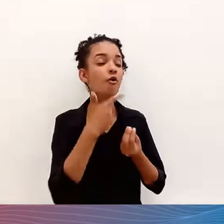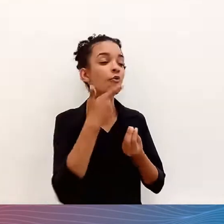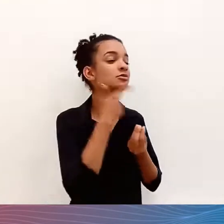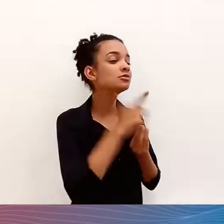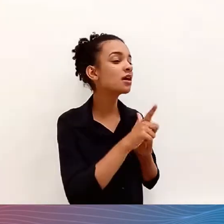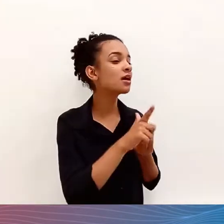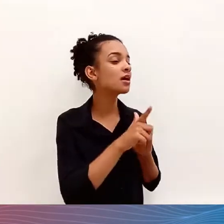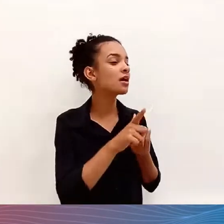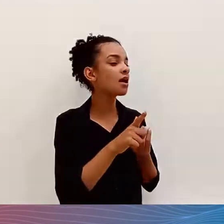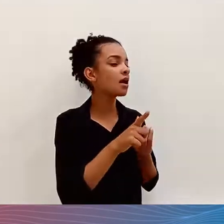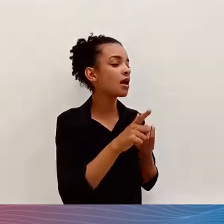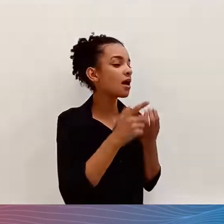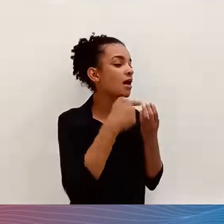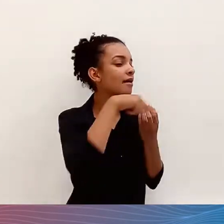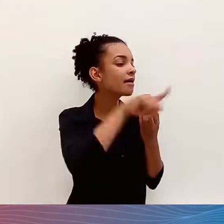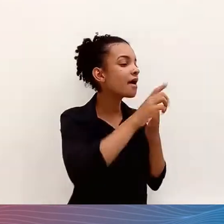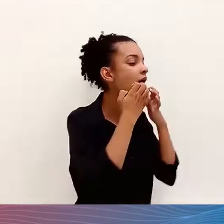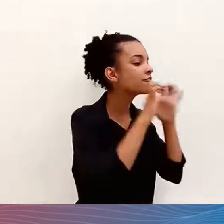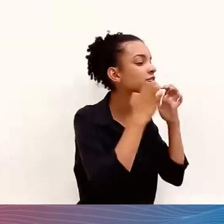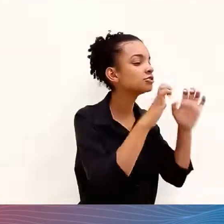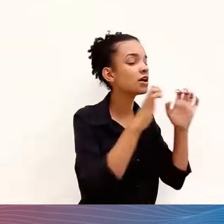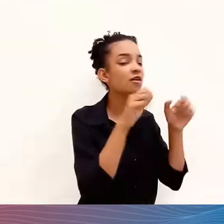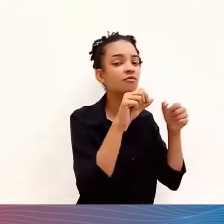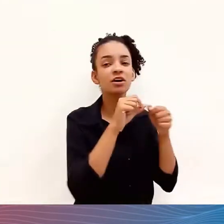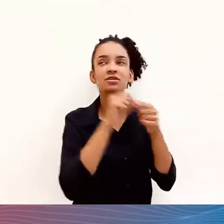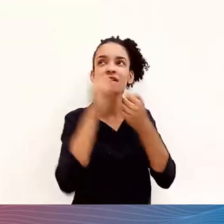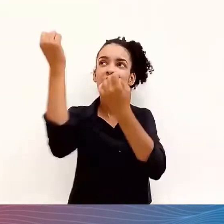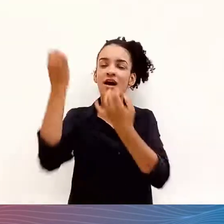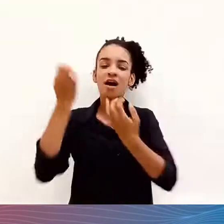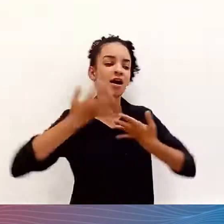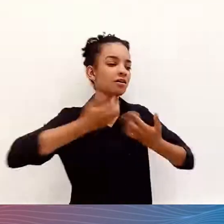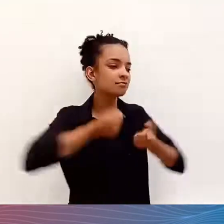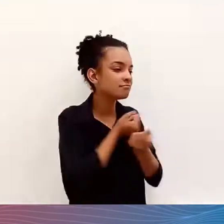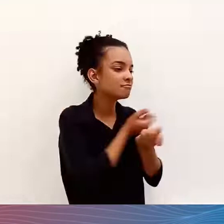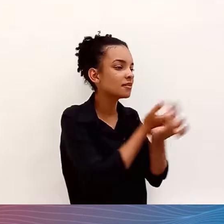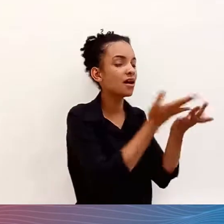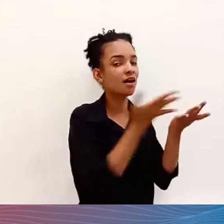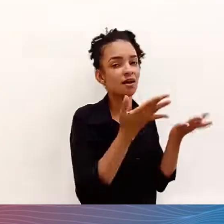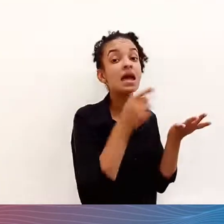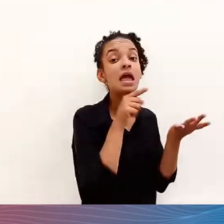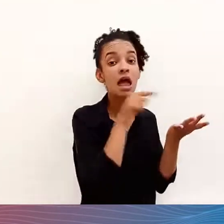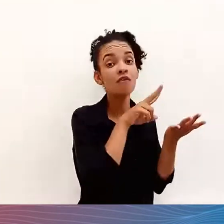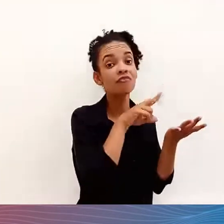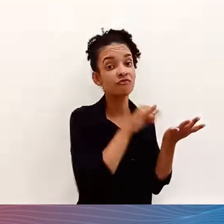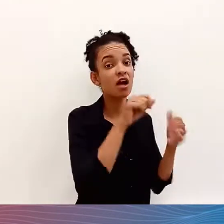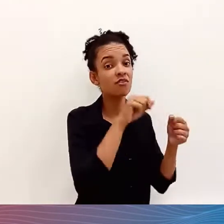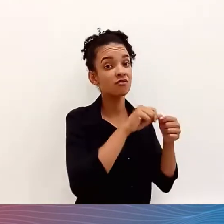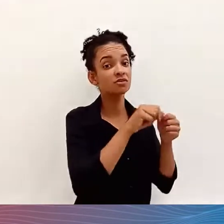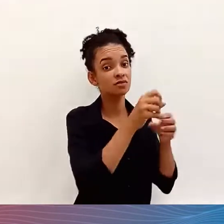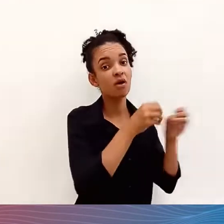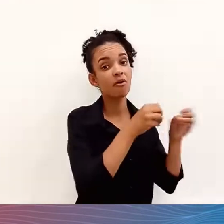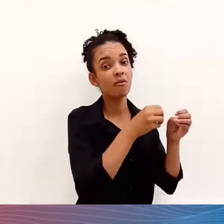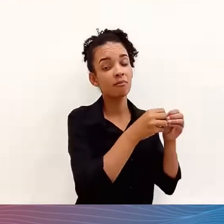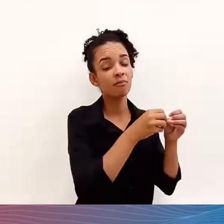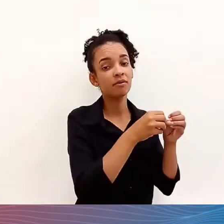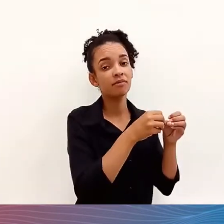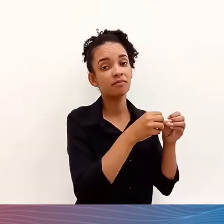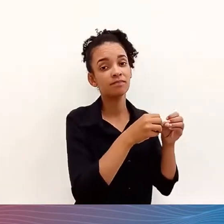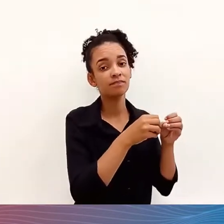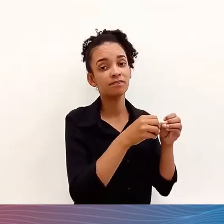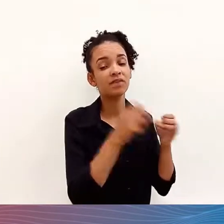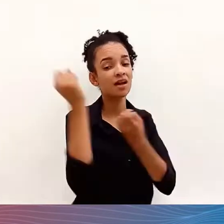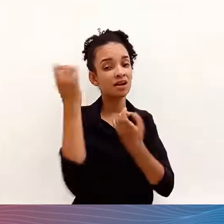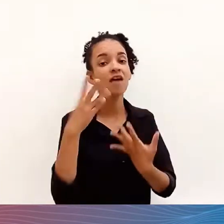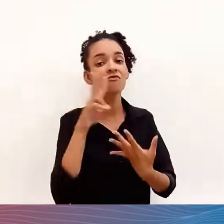essa graça vai fazer o seu trabalho. Essa graça vai edificar a igreja. E vamos finalizar